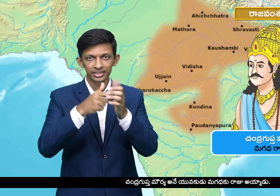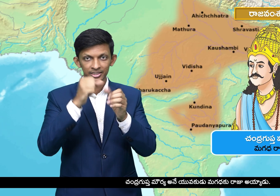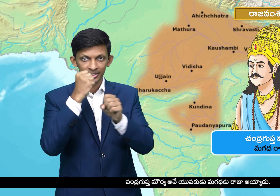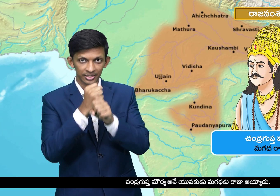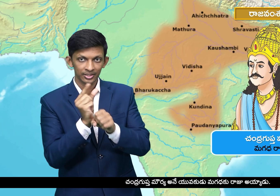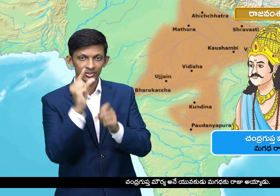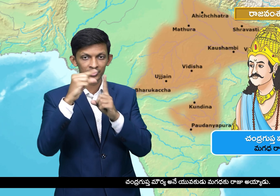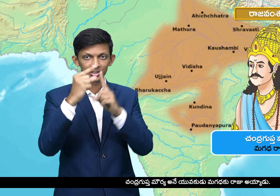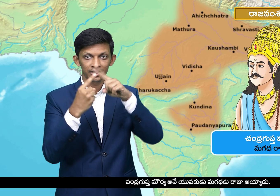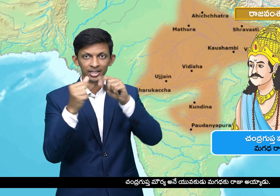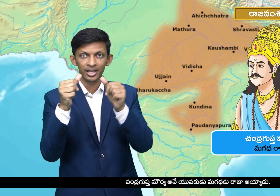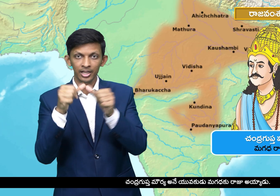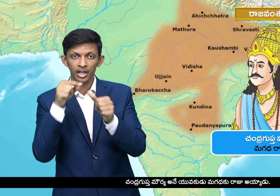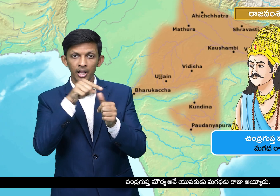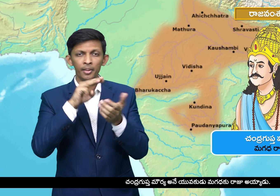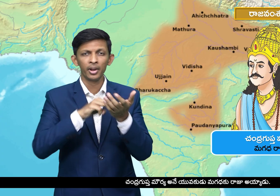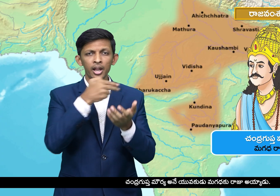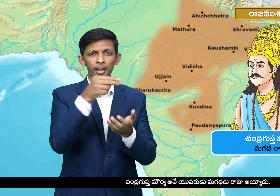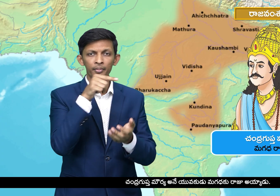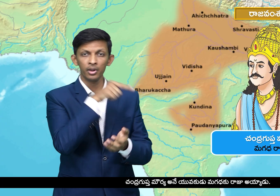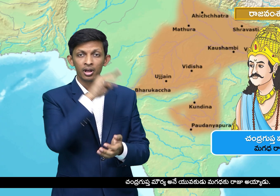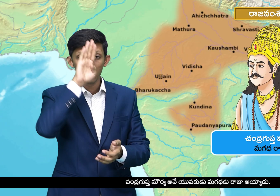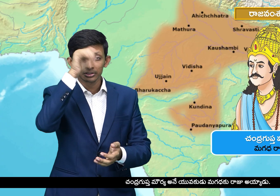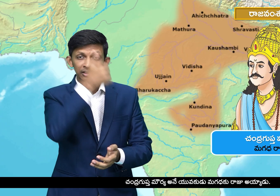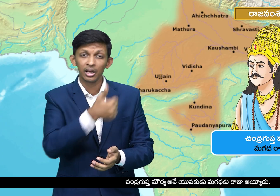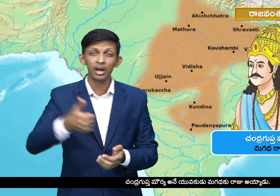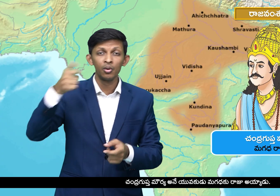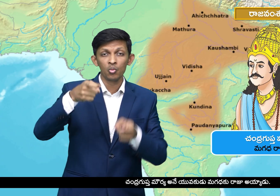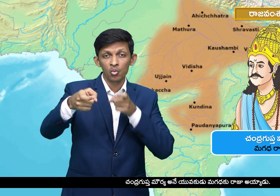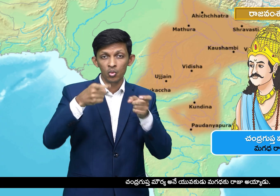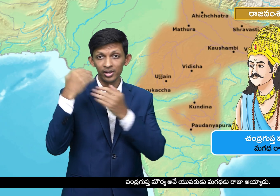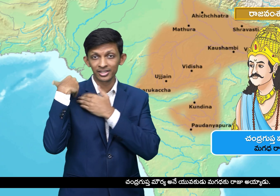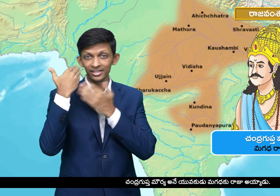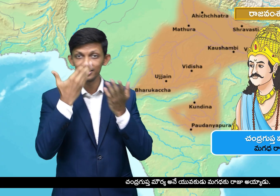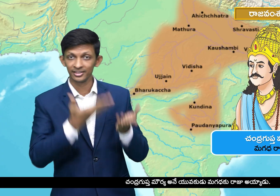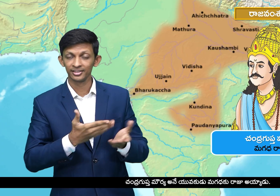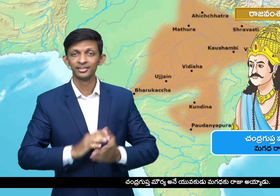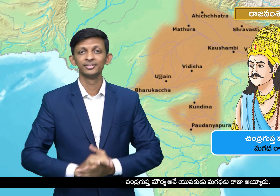చంద్రగుప్త మౌర్య అనే యువకుడు మగధకు రాజయ్యాడు.